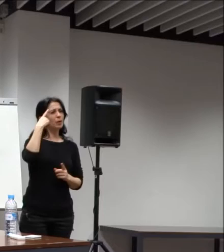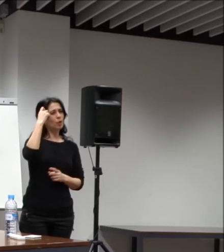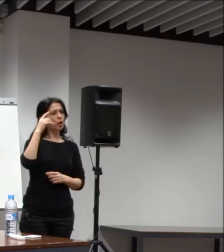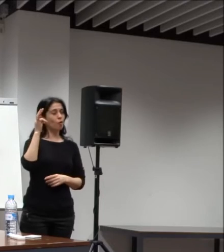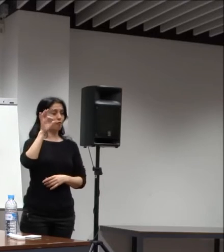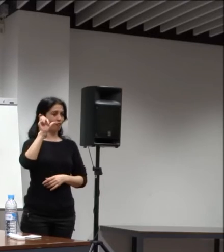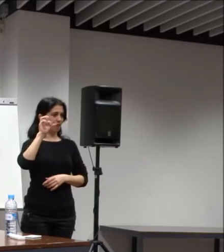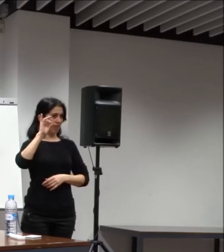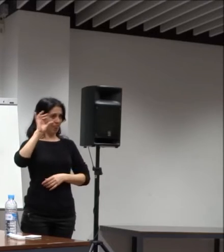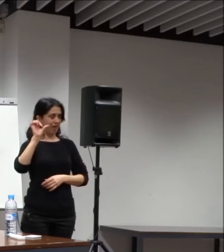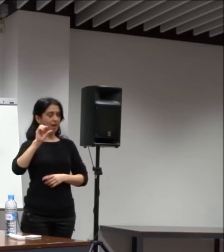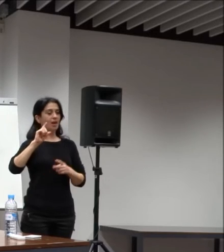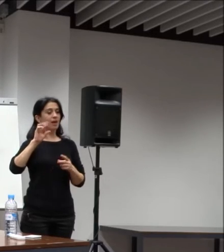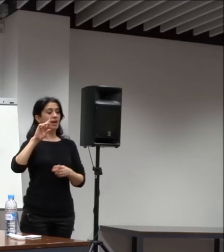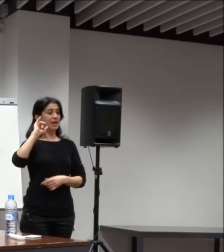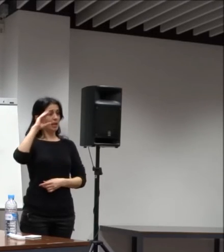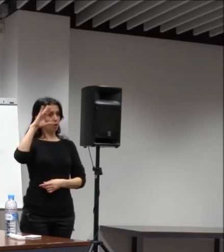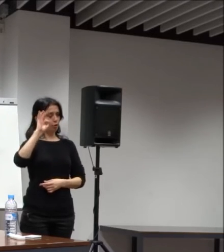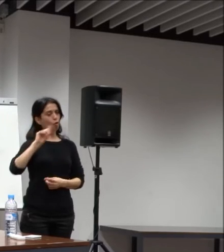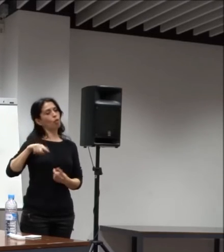Federico, y luego ya a José.